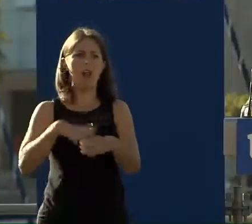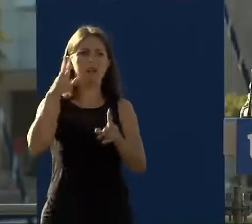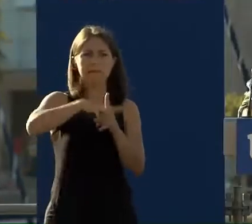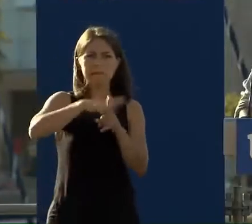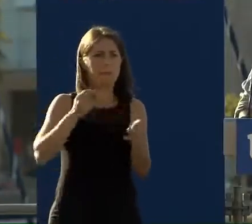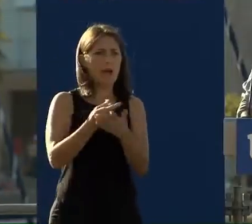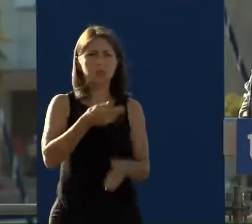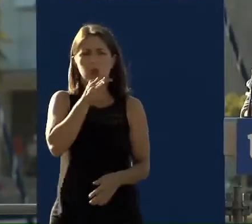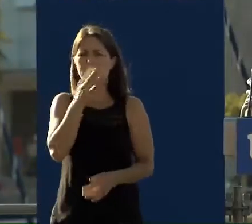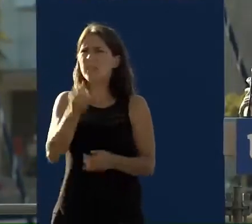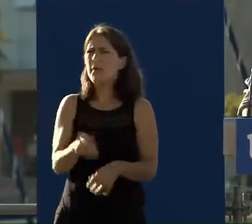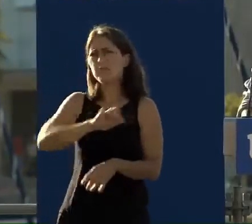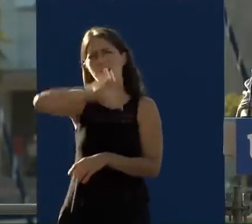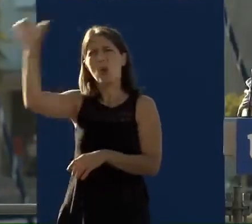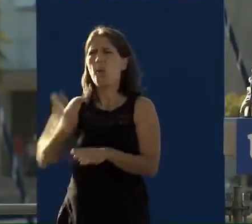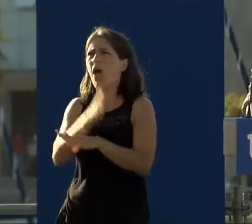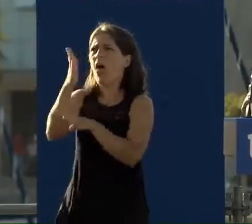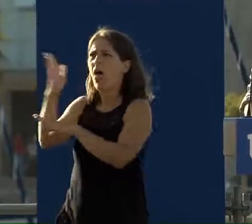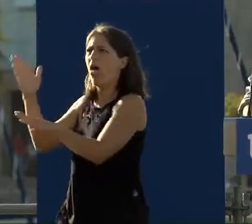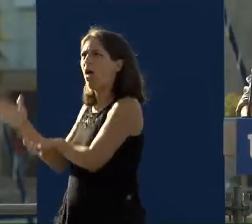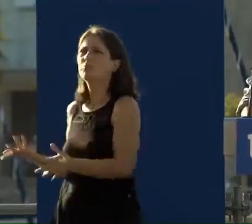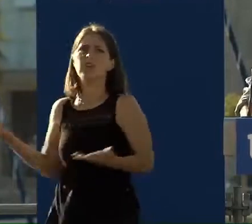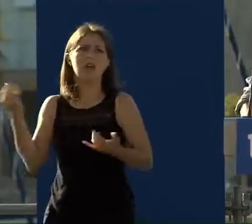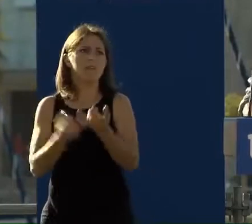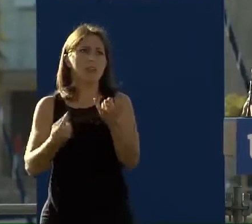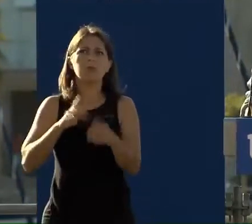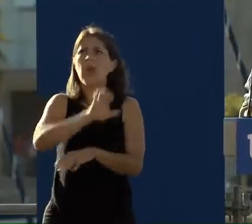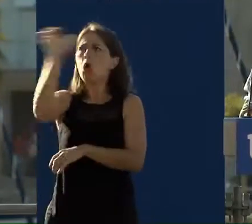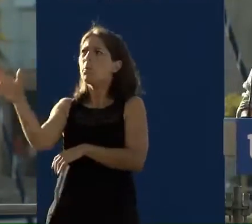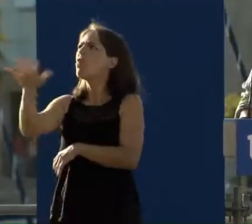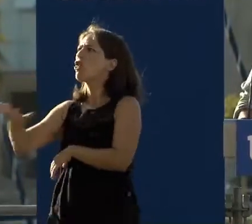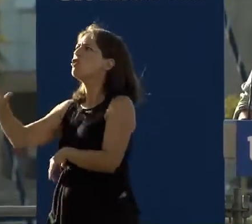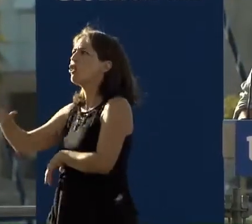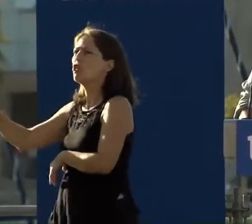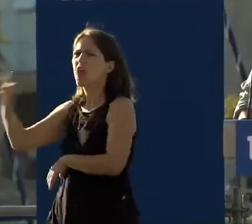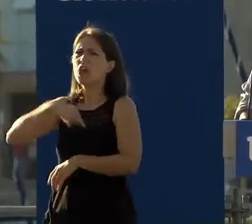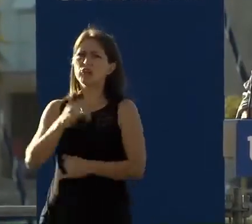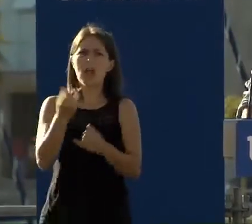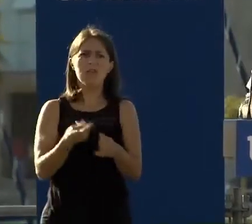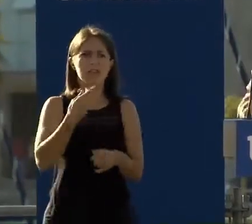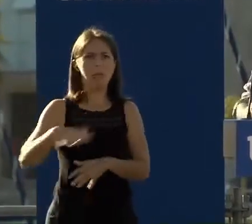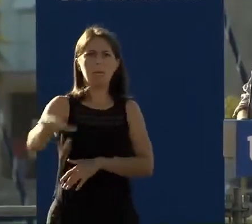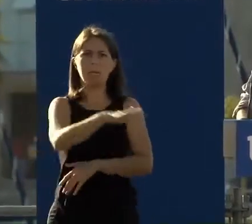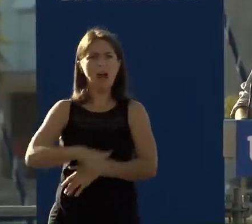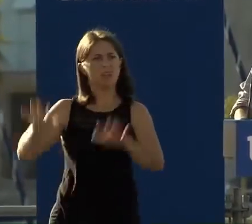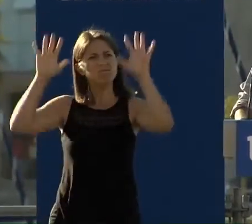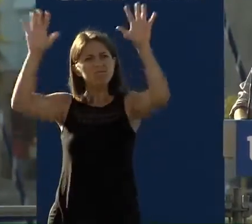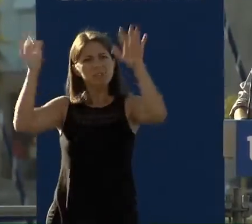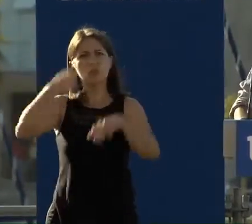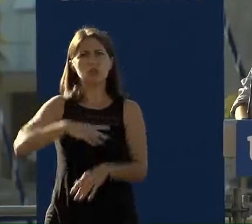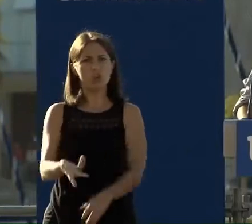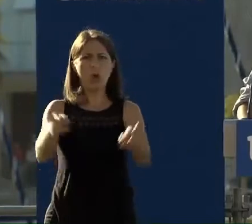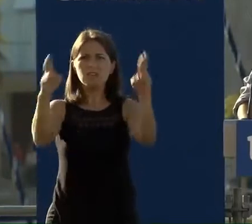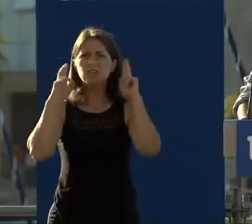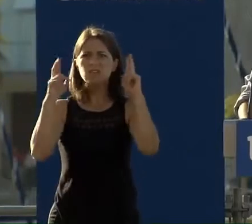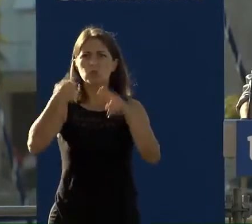somos aqueles que vagan por Europa preguntándose onde rayos está Europa, somos a man en alto nas prazas, somos o desexo común, somos